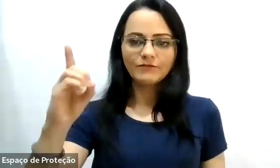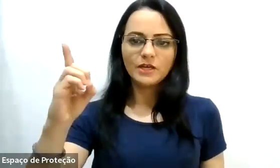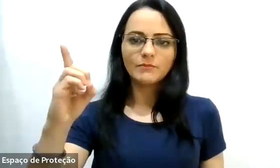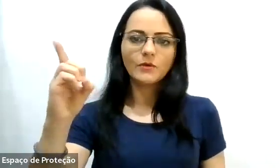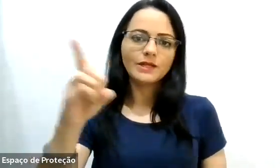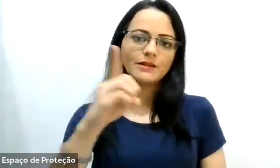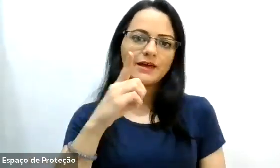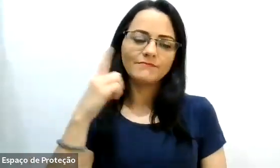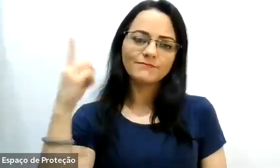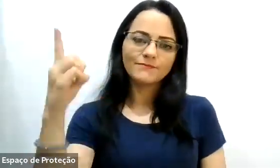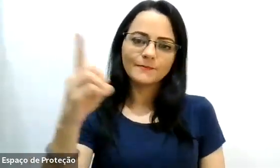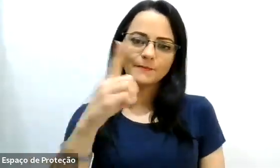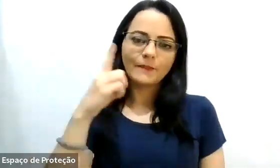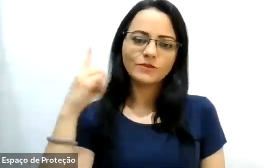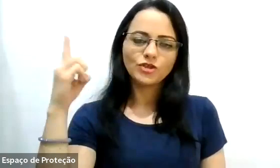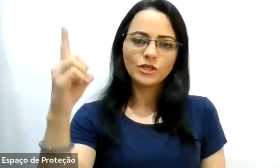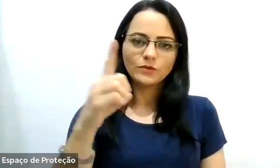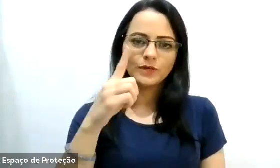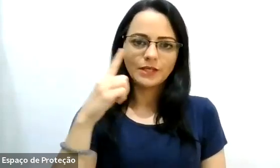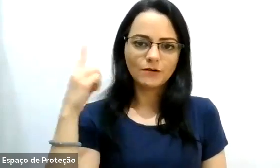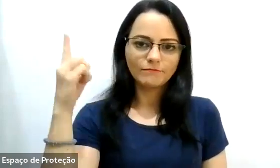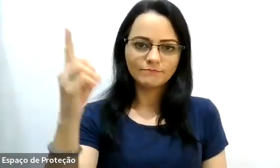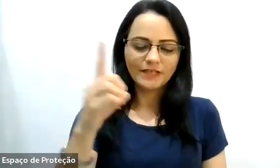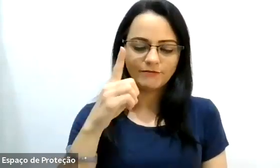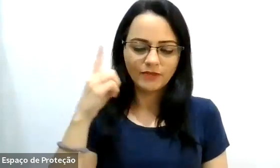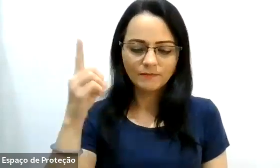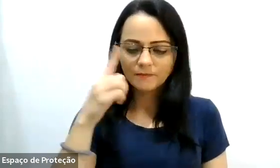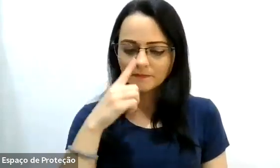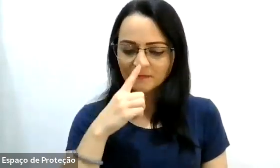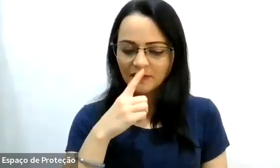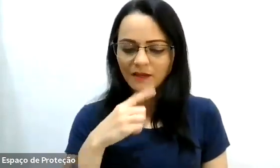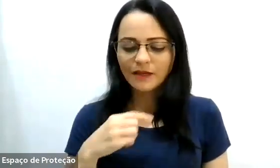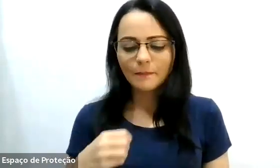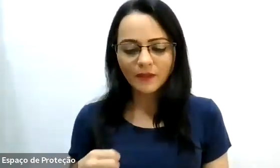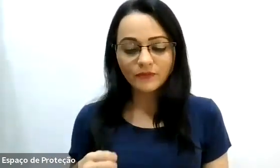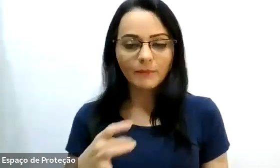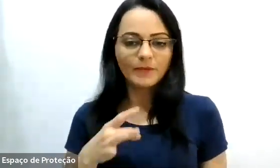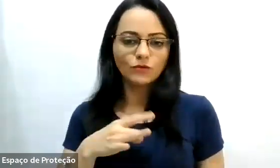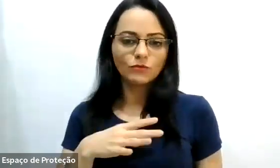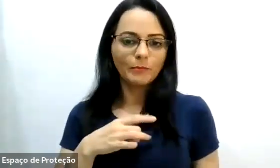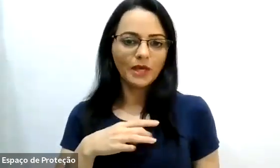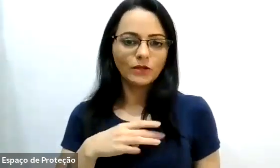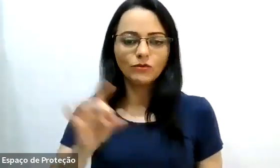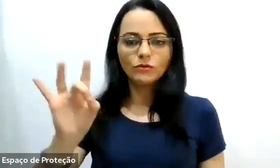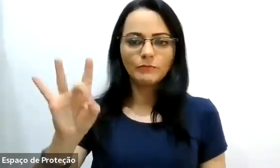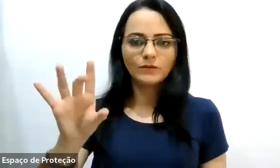Davi, a mão em D, girando aqui, ó, Davi, não tenha medo. Medo é